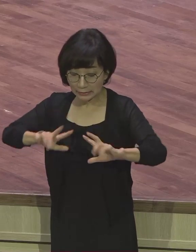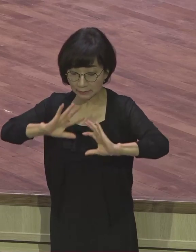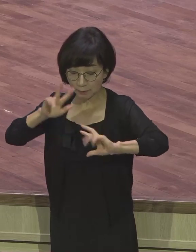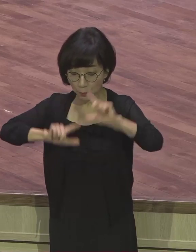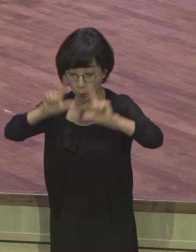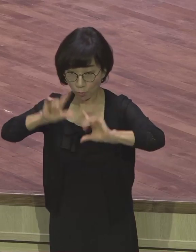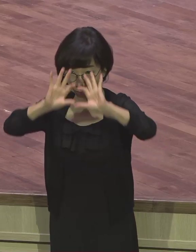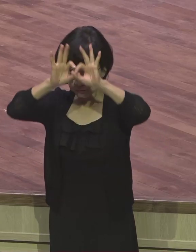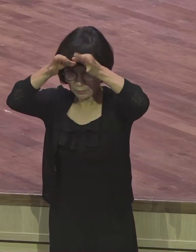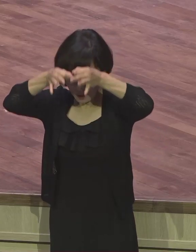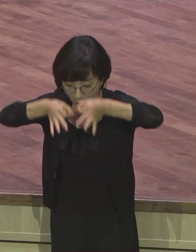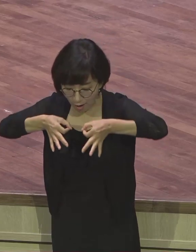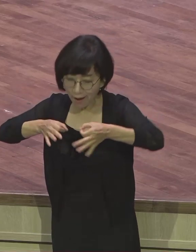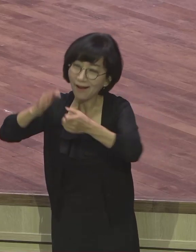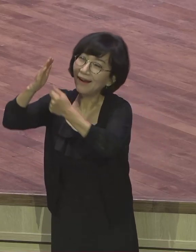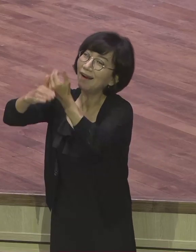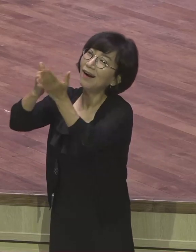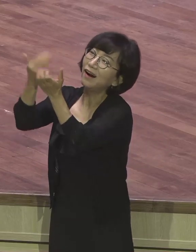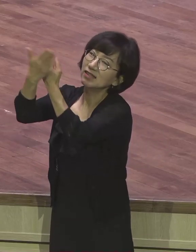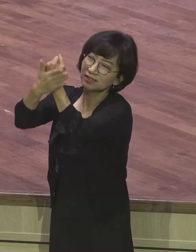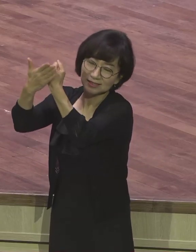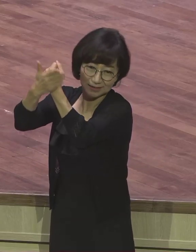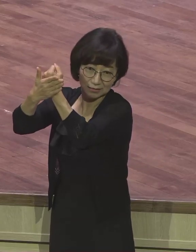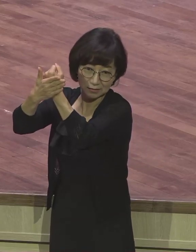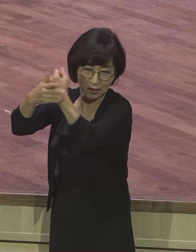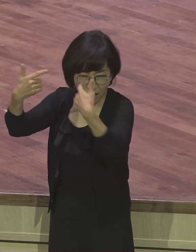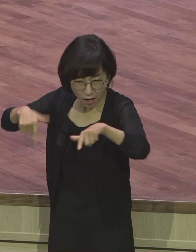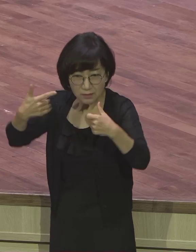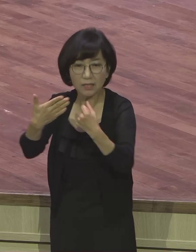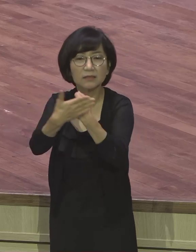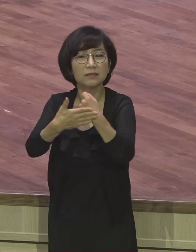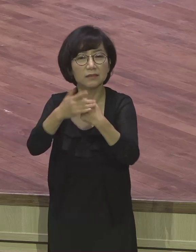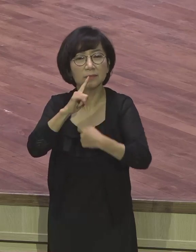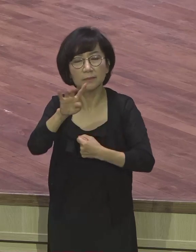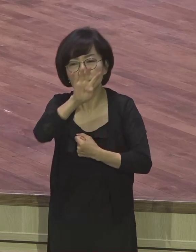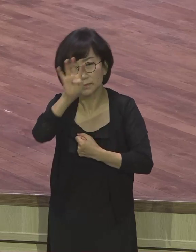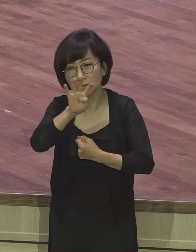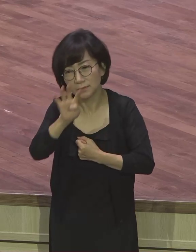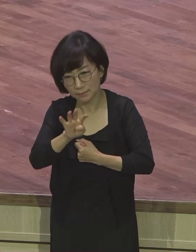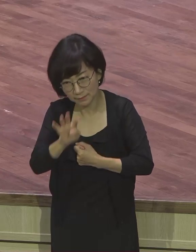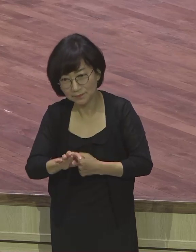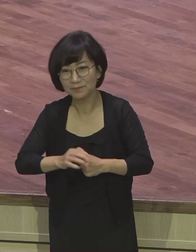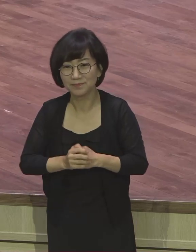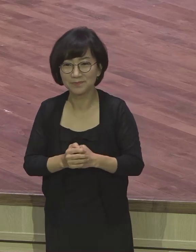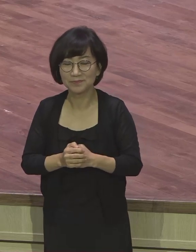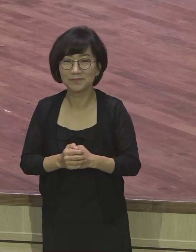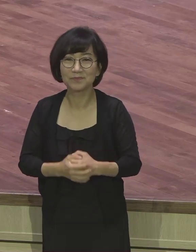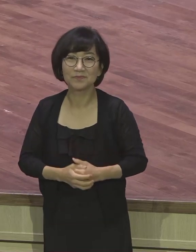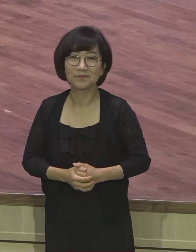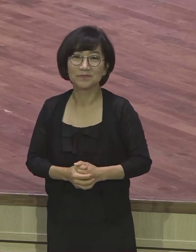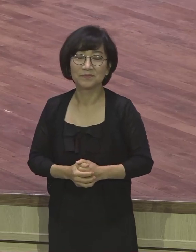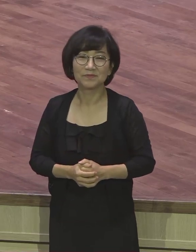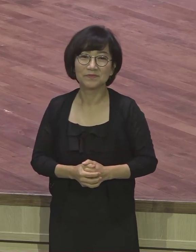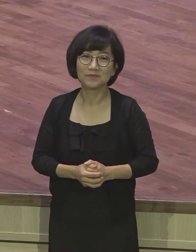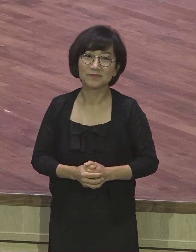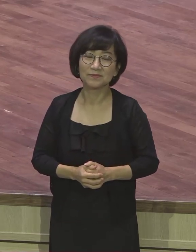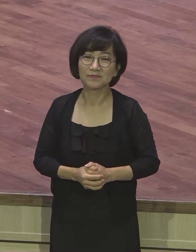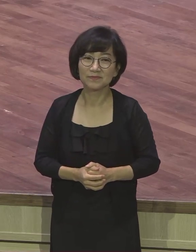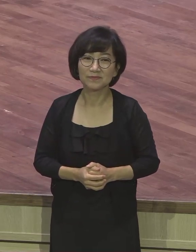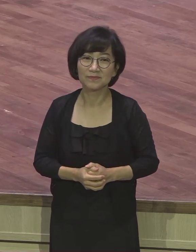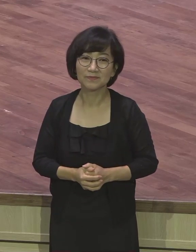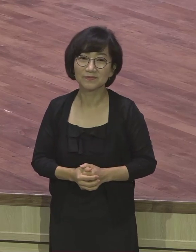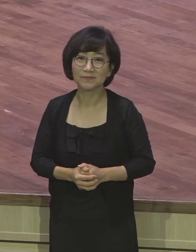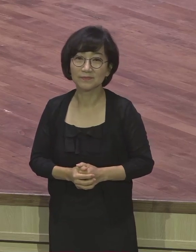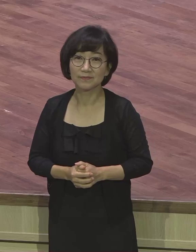은혜다. 은혜로구나. 은혜. 이런 은혜의식. 이 은혜의식이